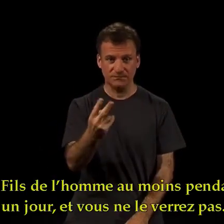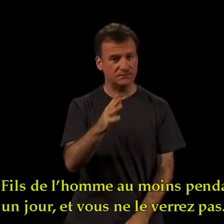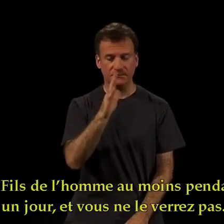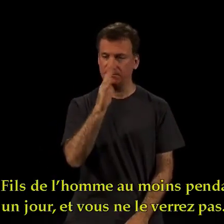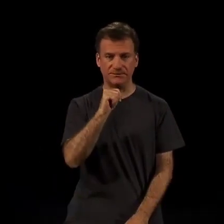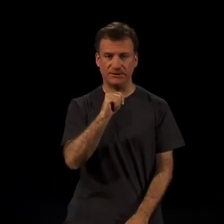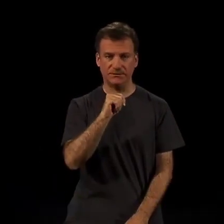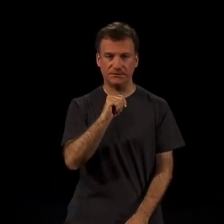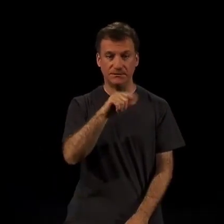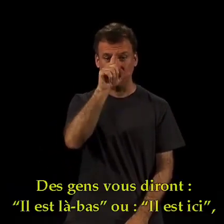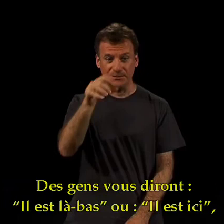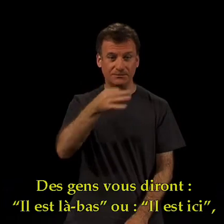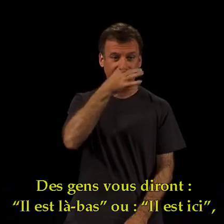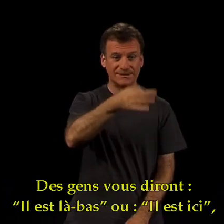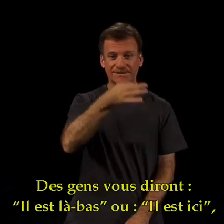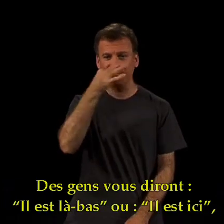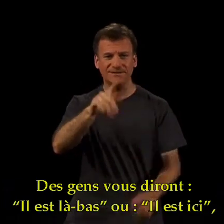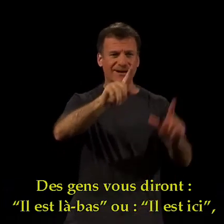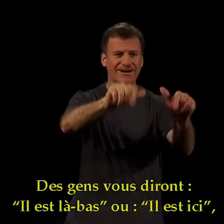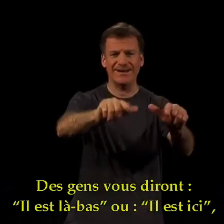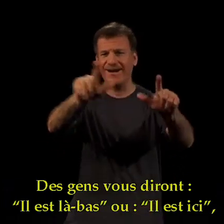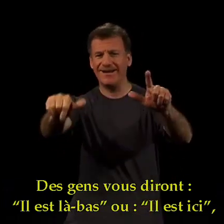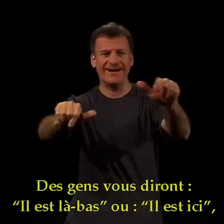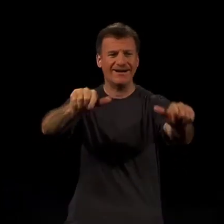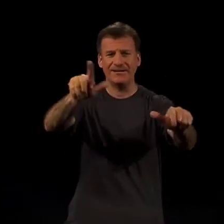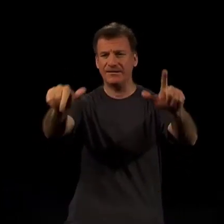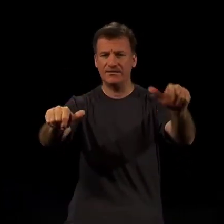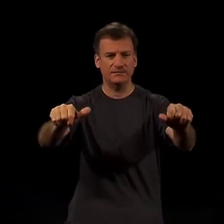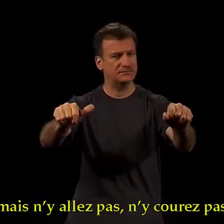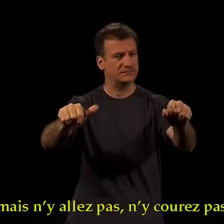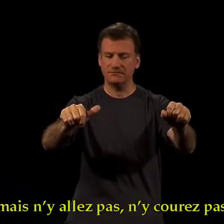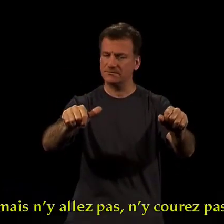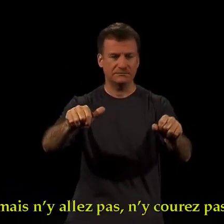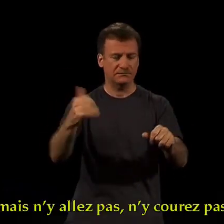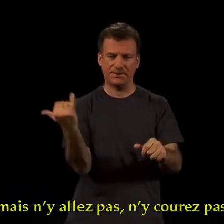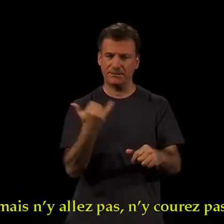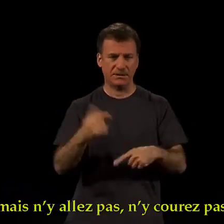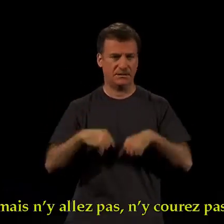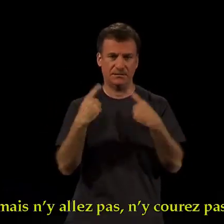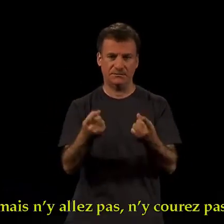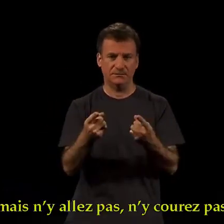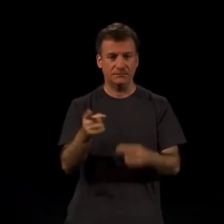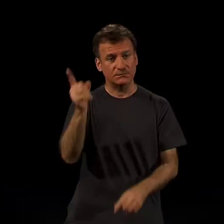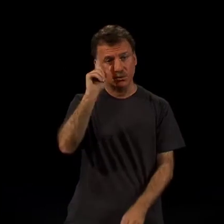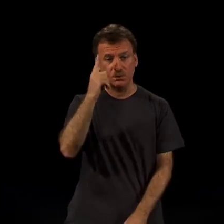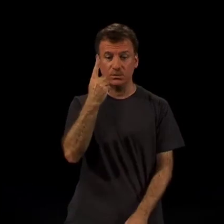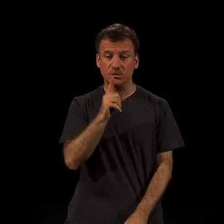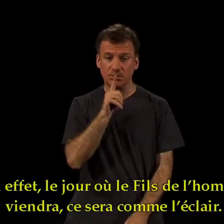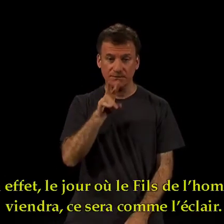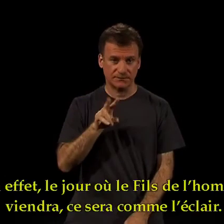ne le verrez pas. Des gens vous diront: "Il est là-bas" ou «Il est ici», mais n'y allez pas, n'y courez pas. En effet,